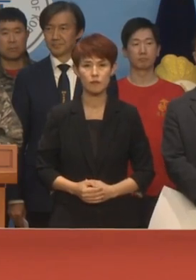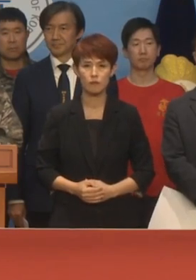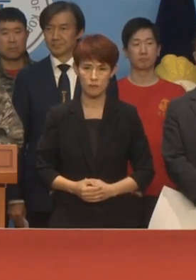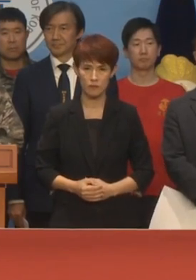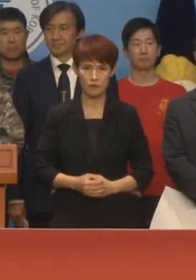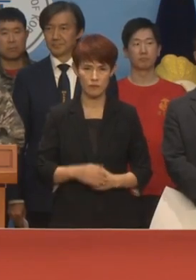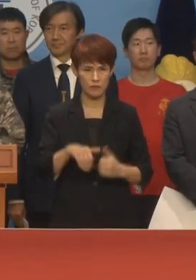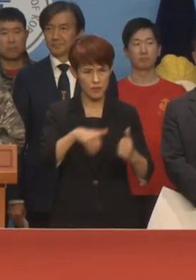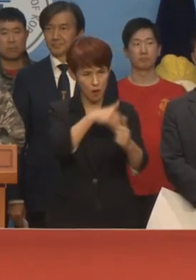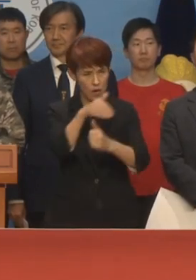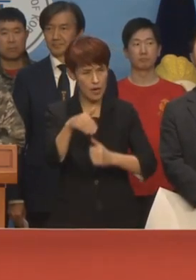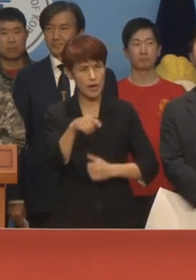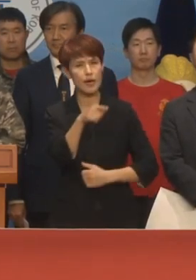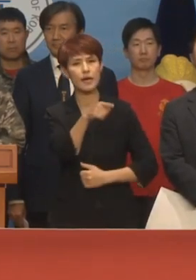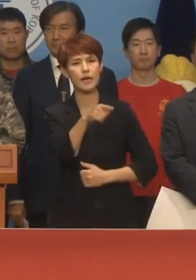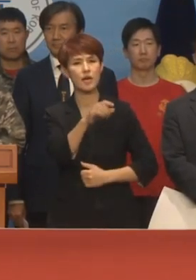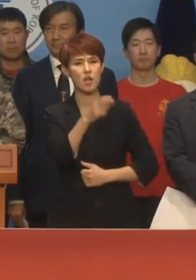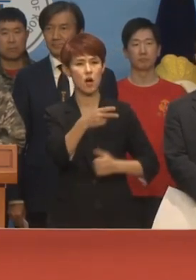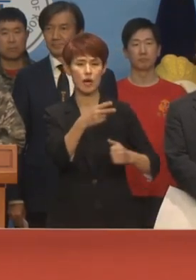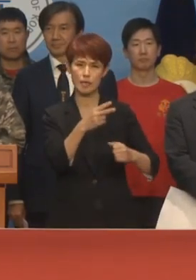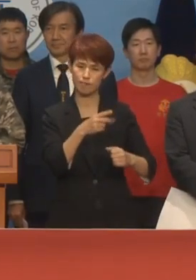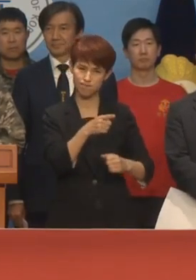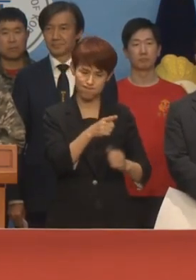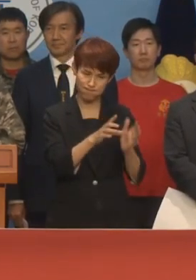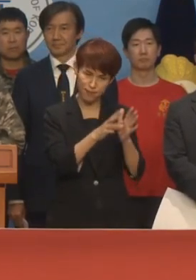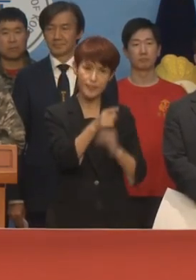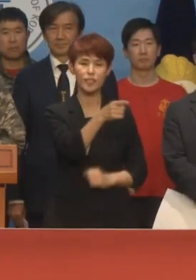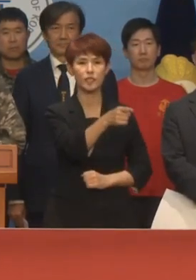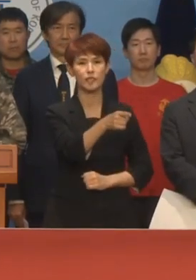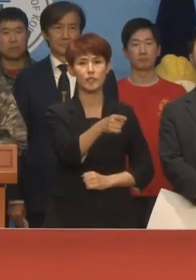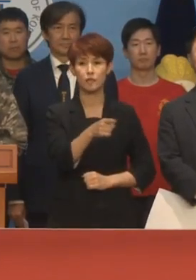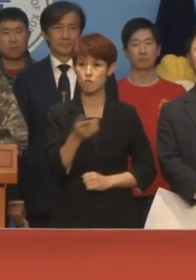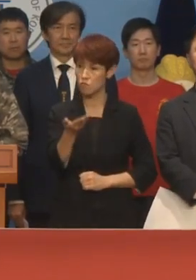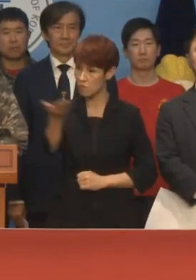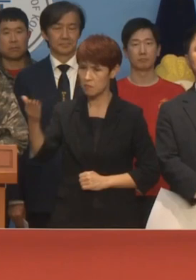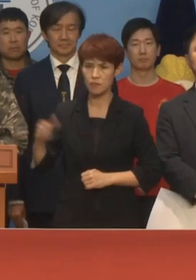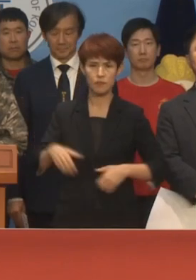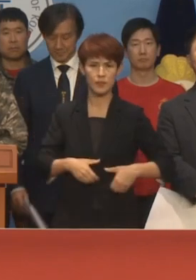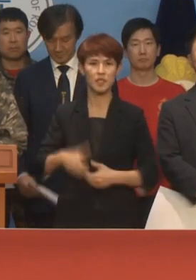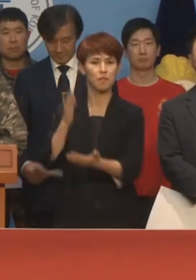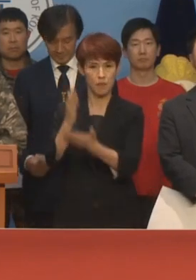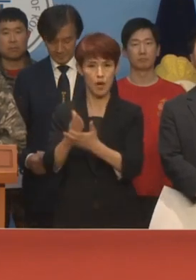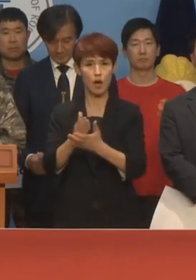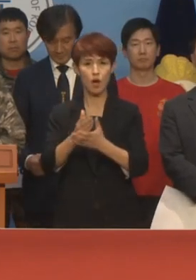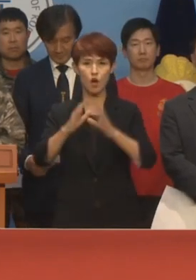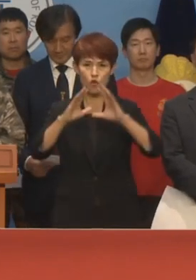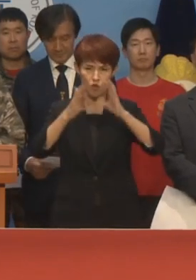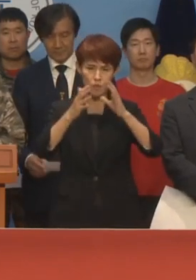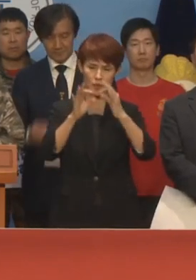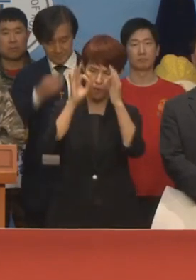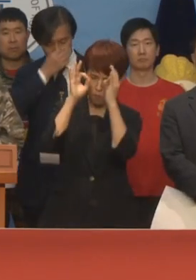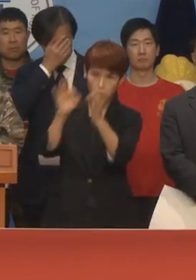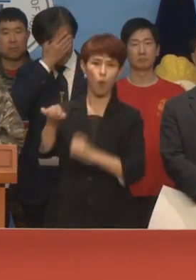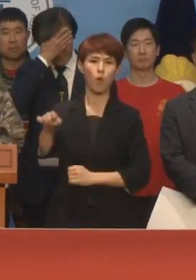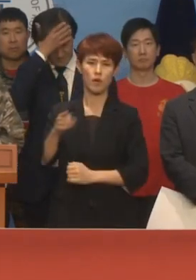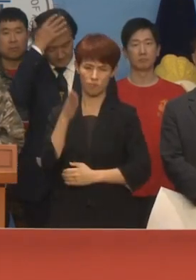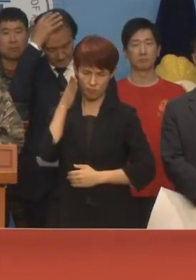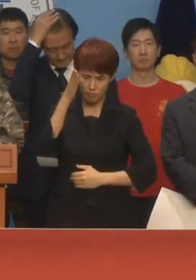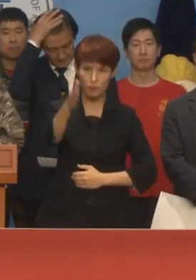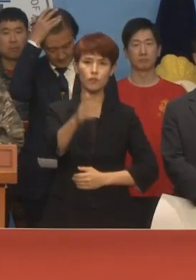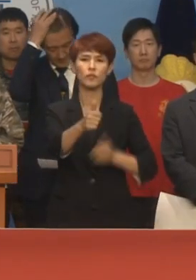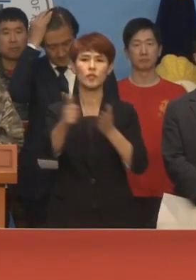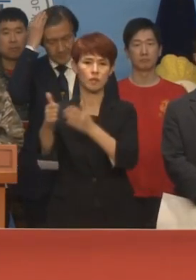뻔히 보이는 여당의 못된 짓에 망설이지 말고 국민만 바라보고 직진하시기